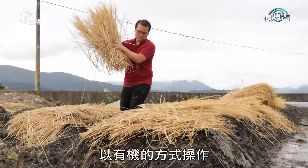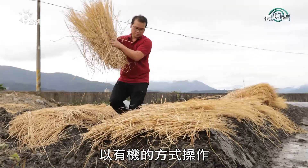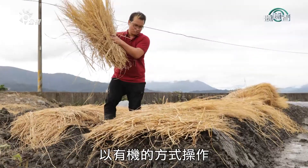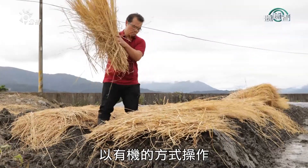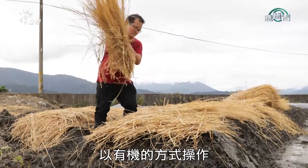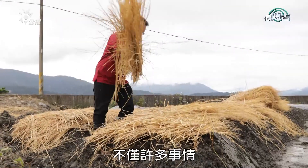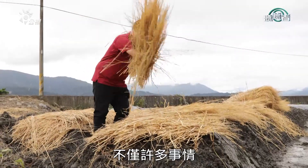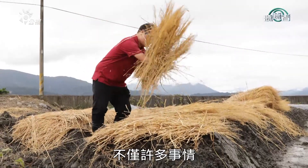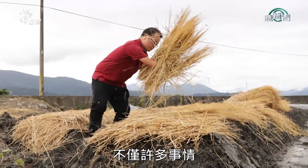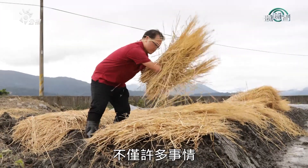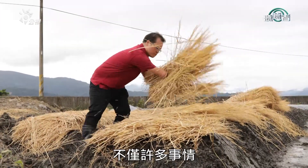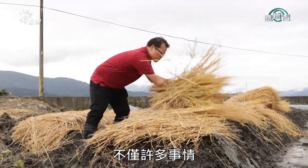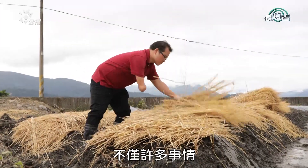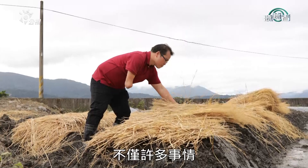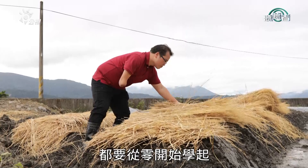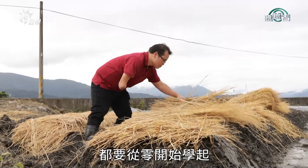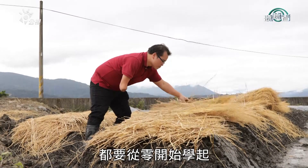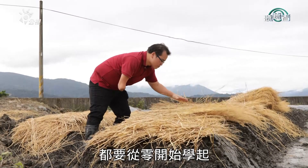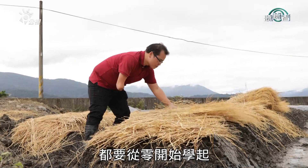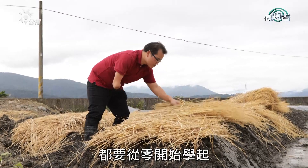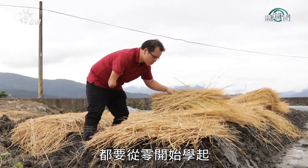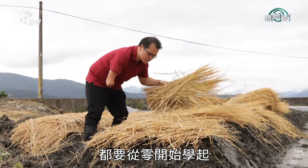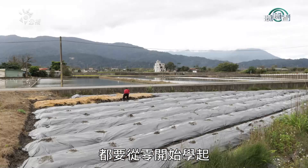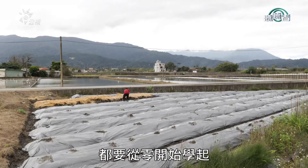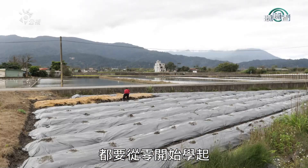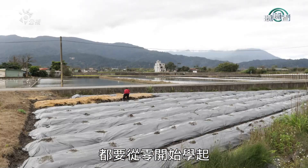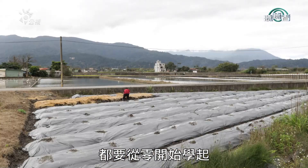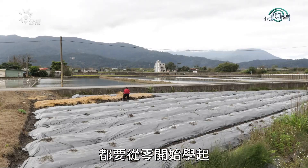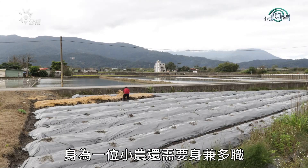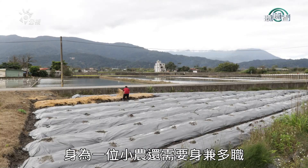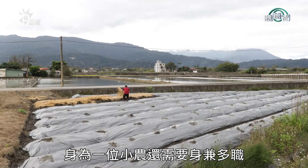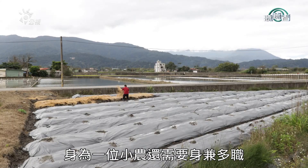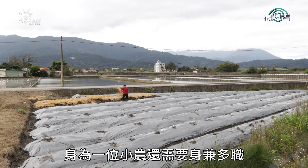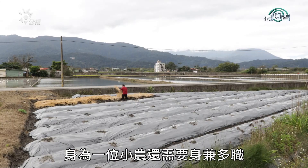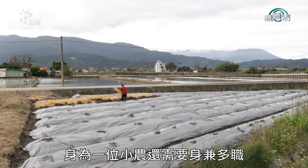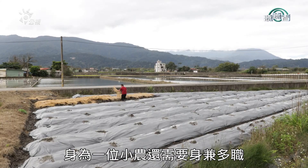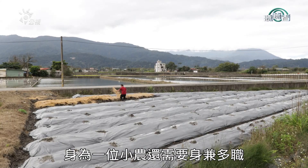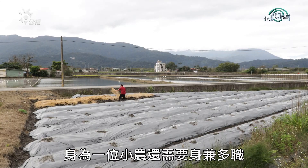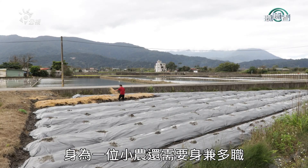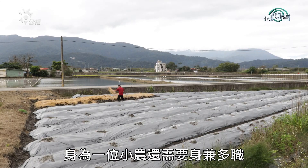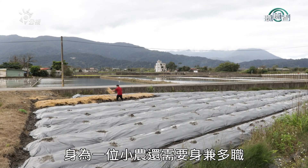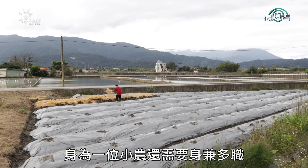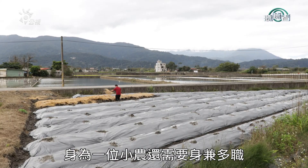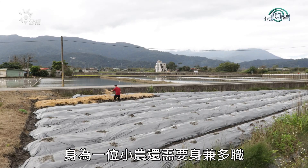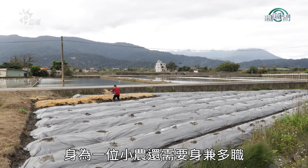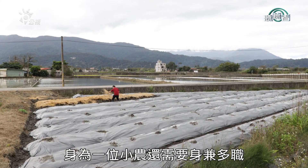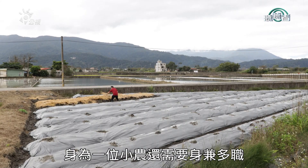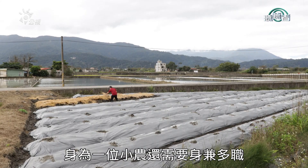作，不仅许多事情都要从零开始学起。身为一位小农，还需要身兼多职